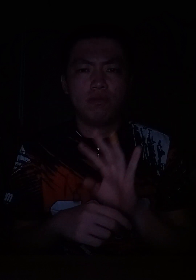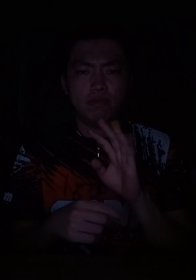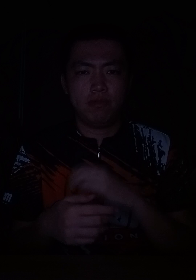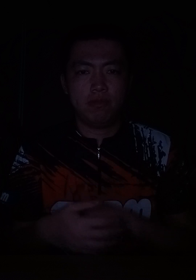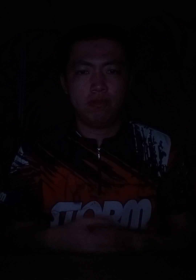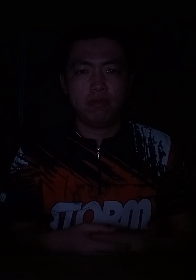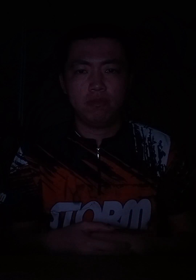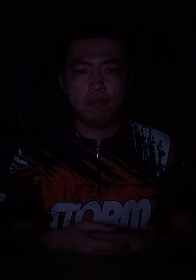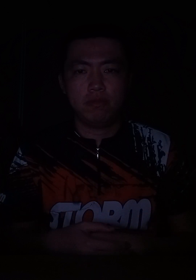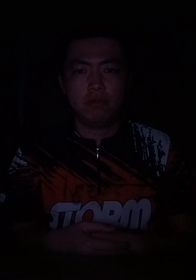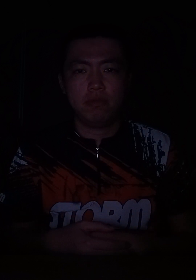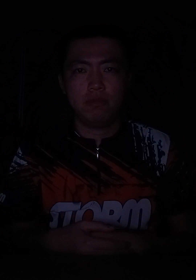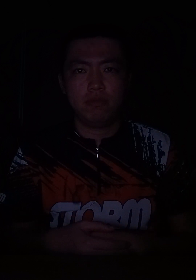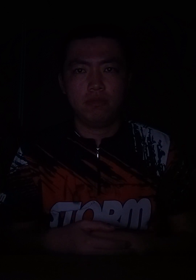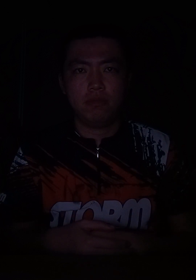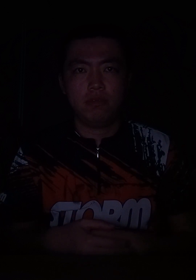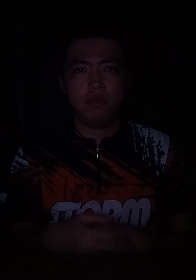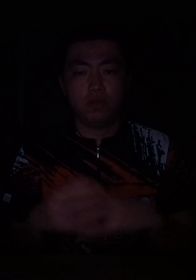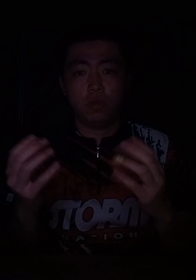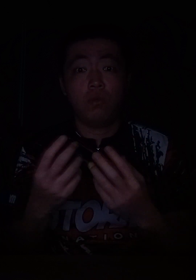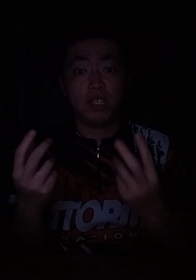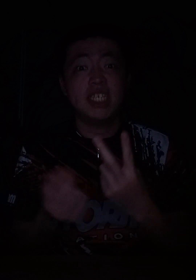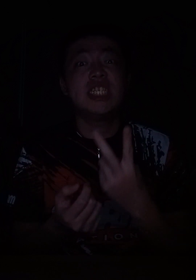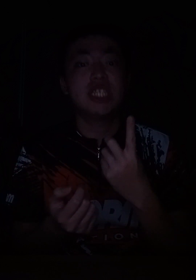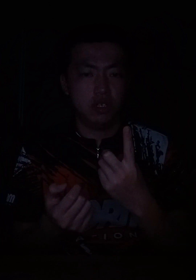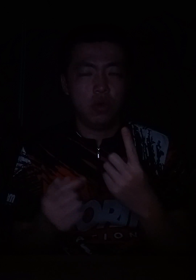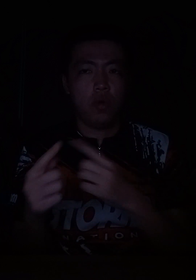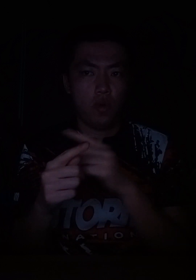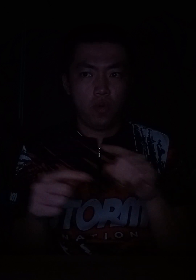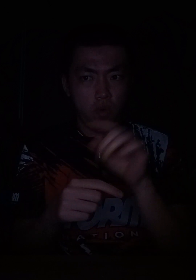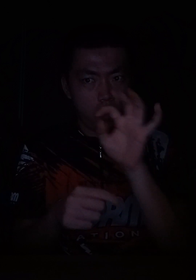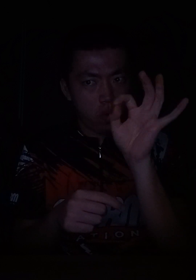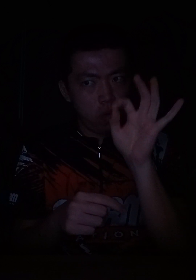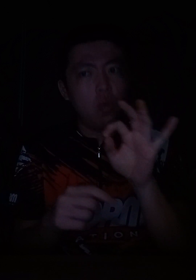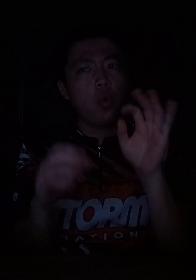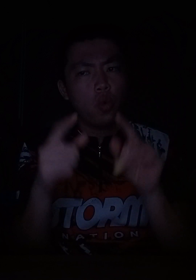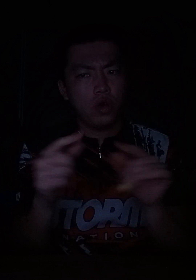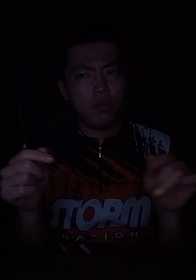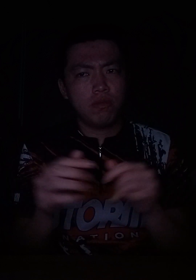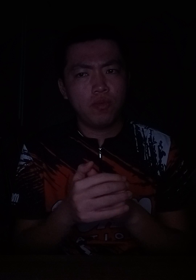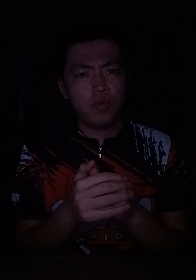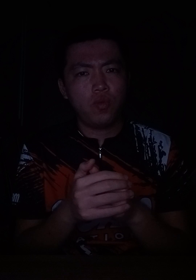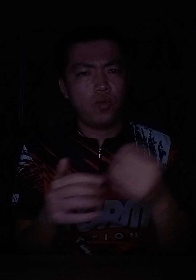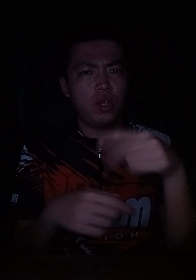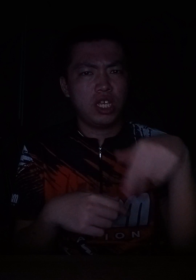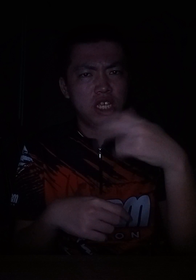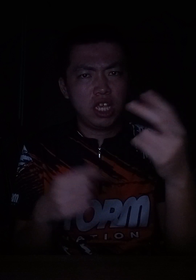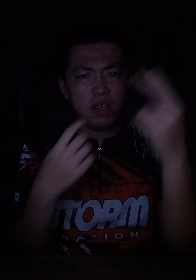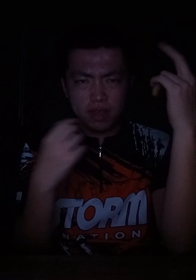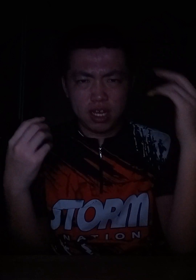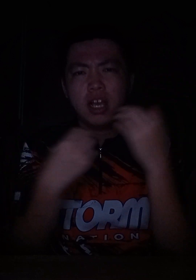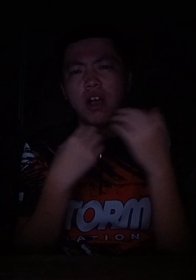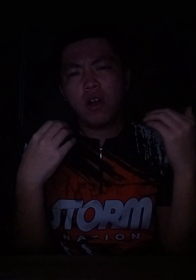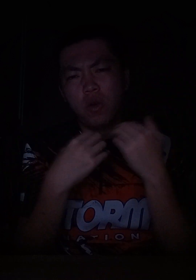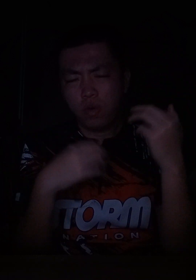확인됐습니다. 정부는 2인 1조 이상 점검을 권고하고 있지만 혼자서 헬멧과 안전줄도 없이